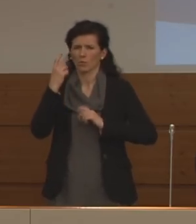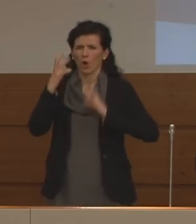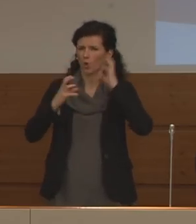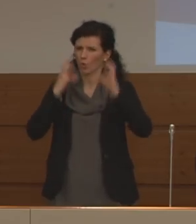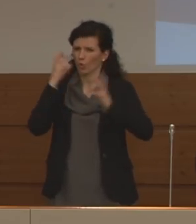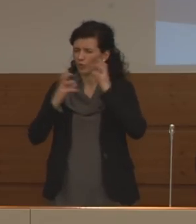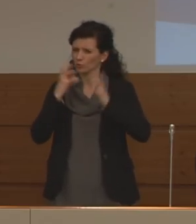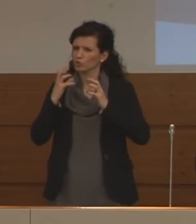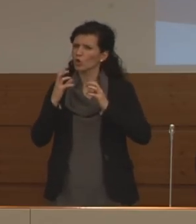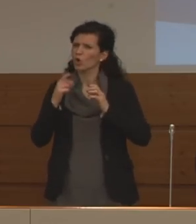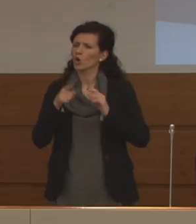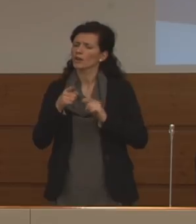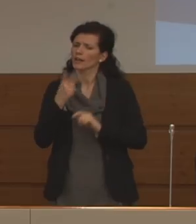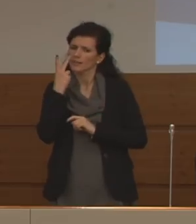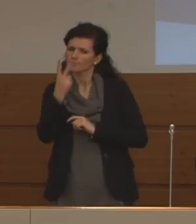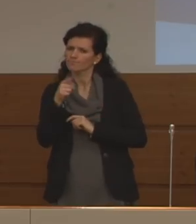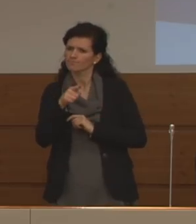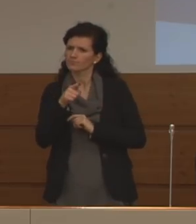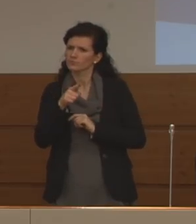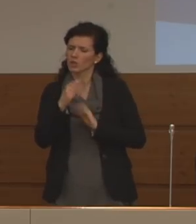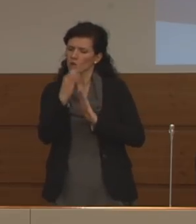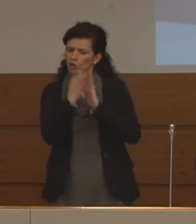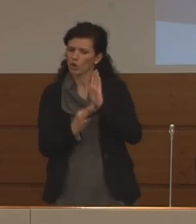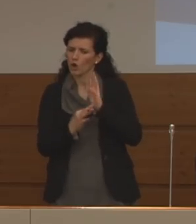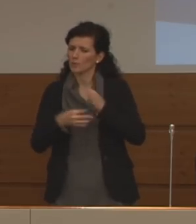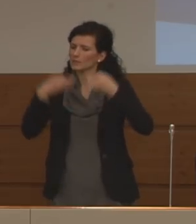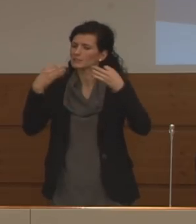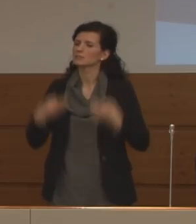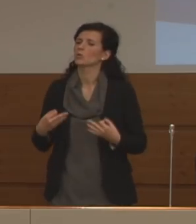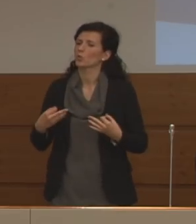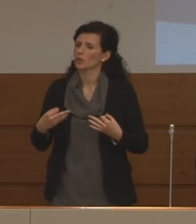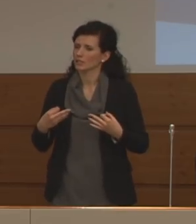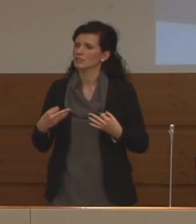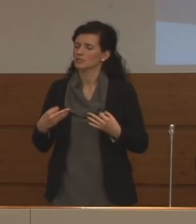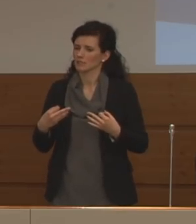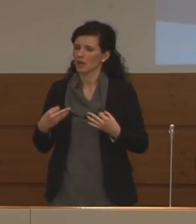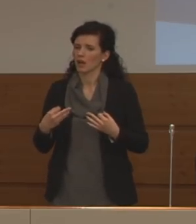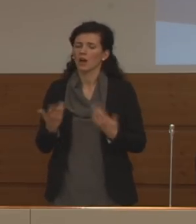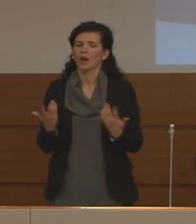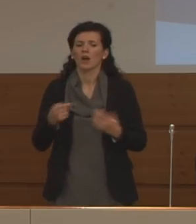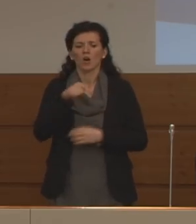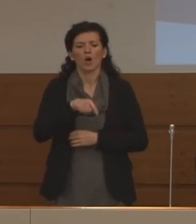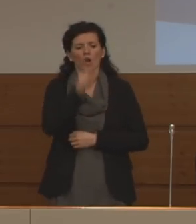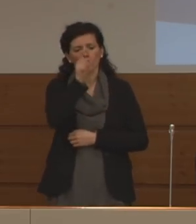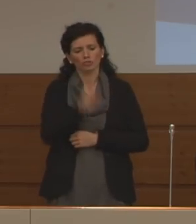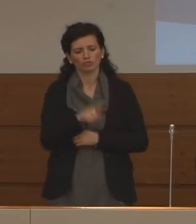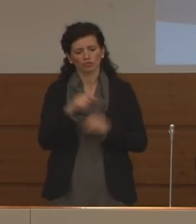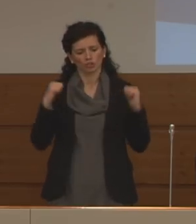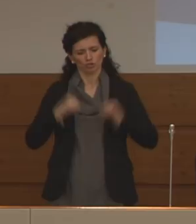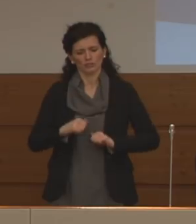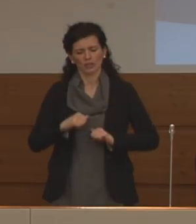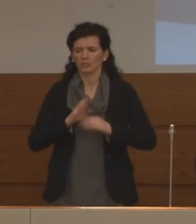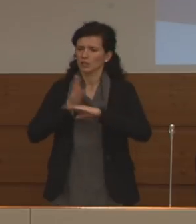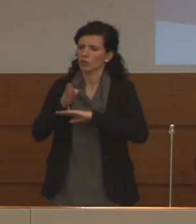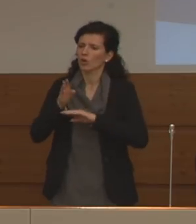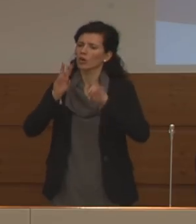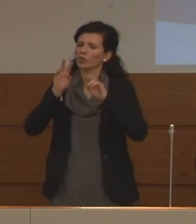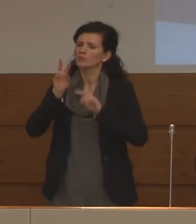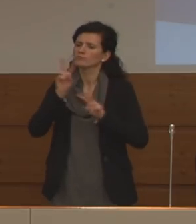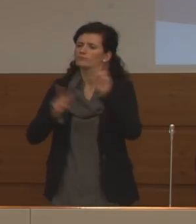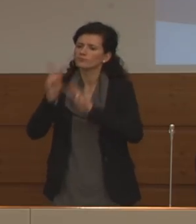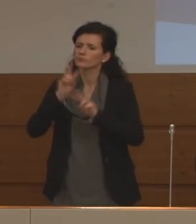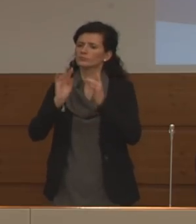un disallineamento sulle norme di sicurezza che ancora oggi il cittadino può andare a cercare sul sito del ministero della salute